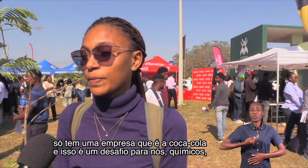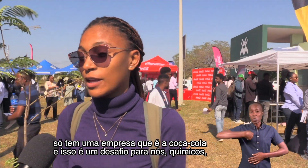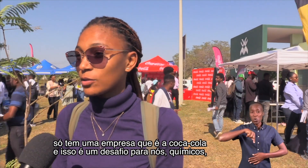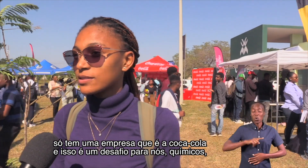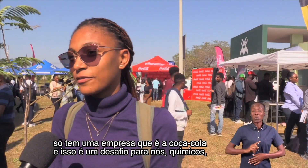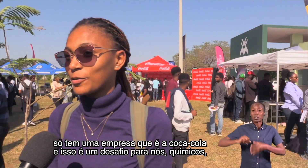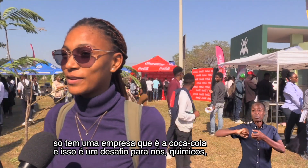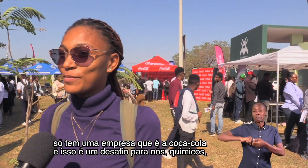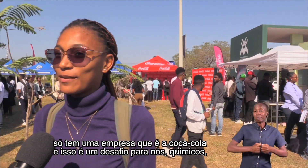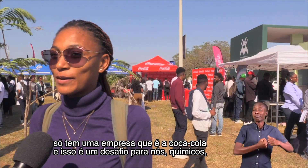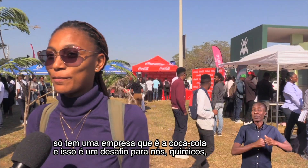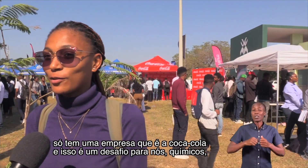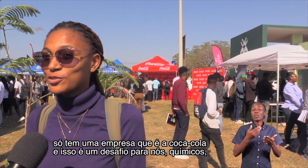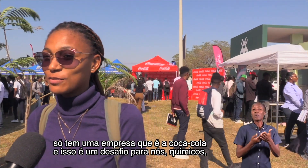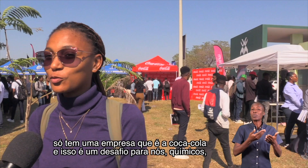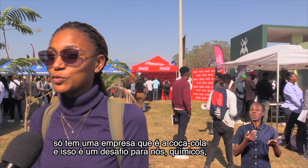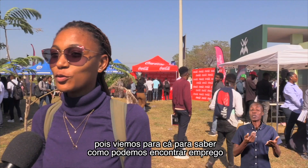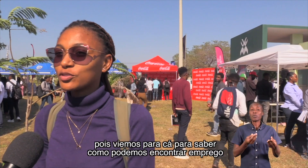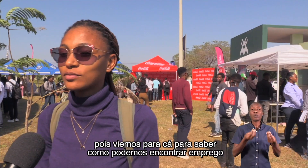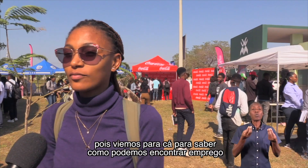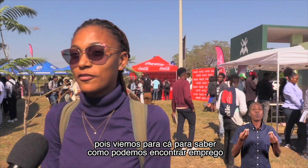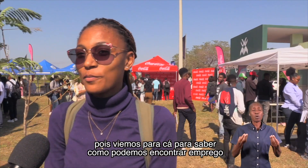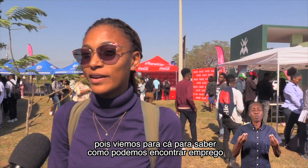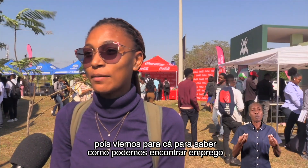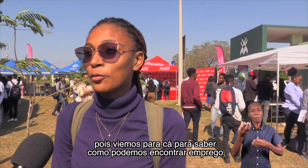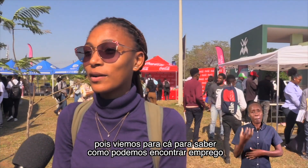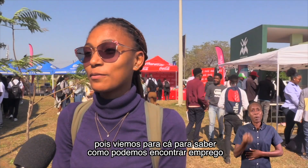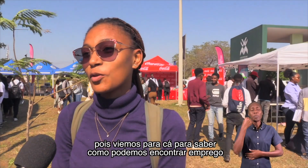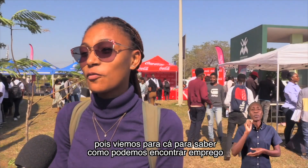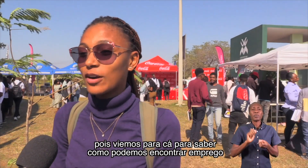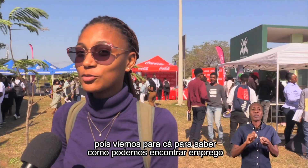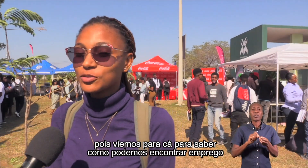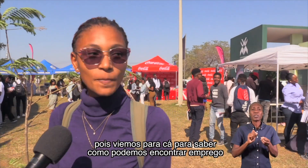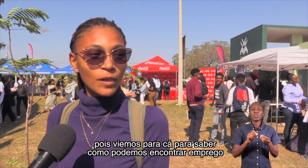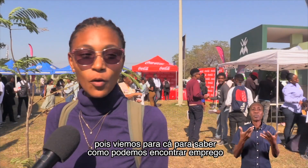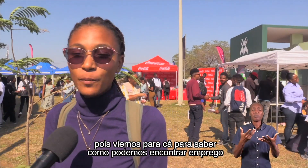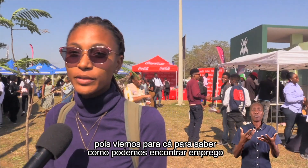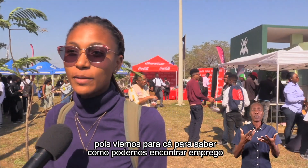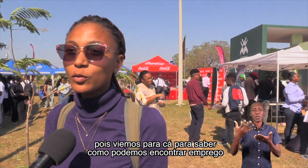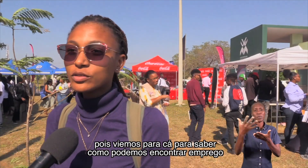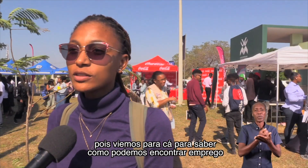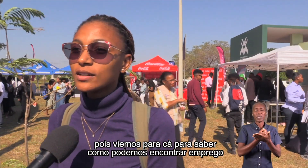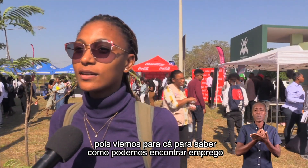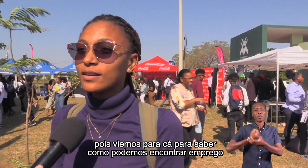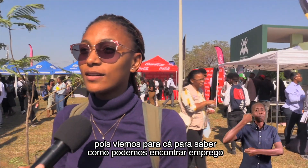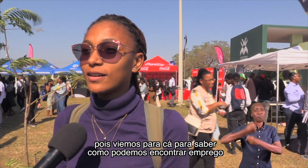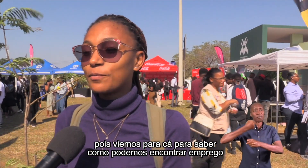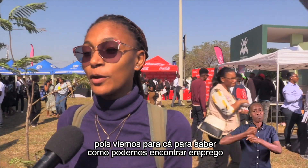Isso é um desafio, né, para nós químicos, pois vemos para cá para procurar saber como podemos